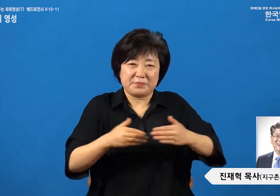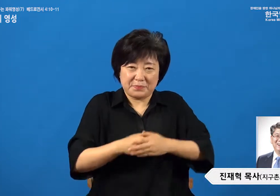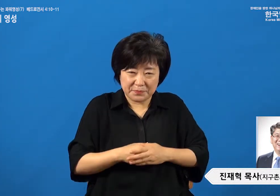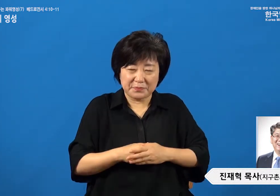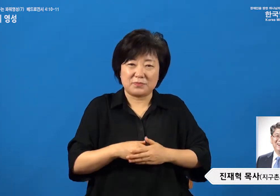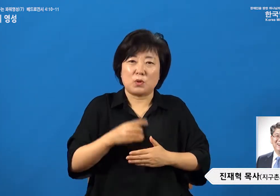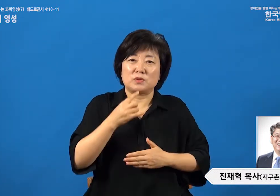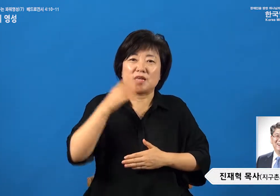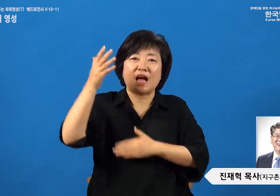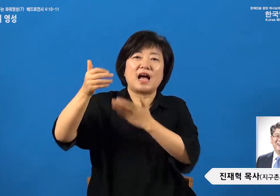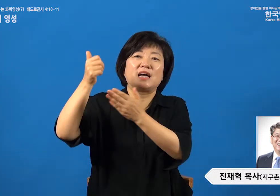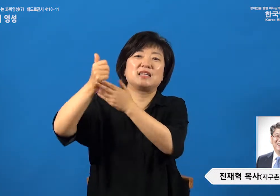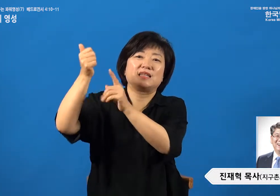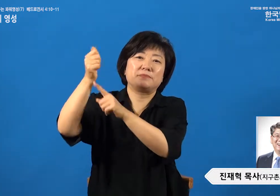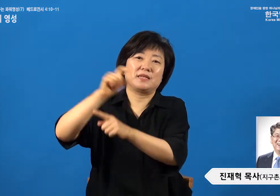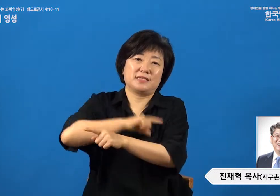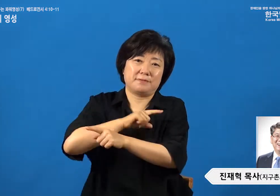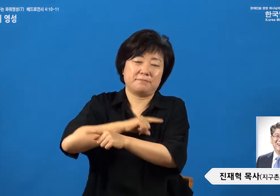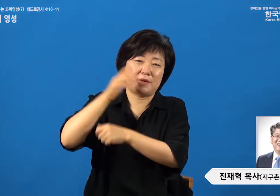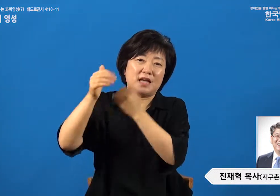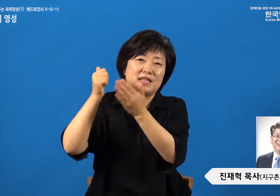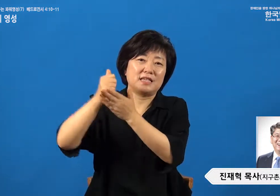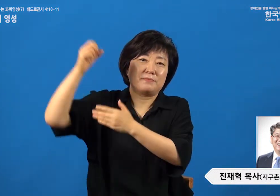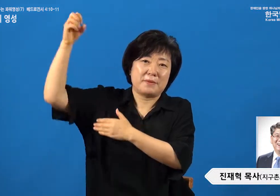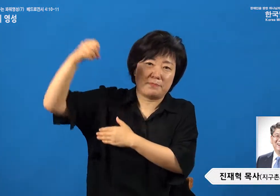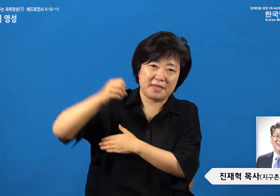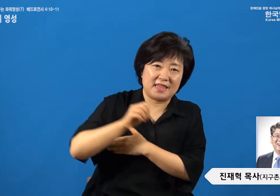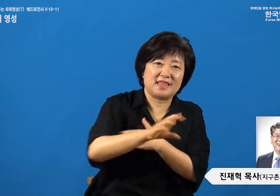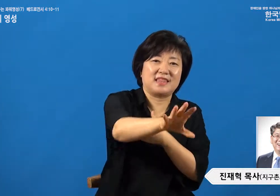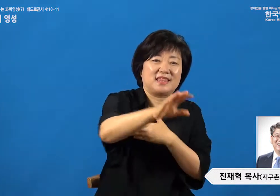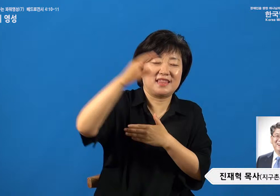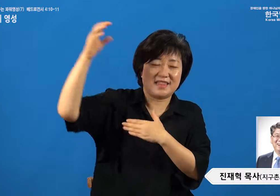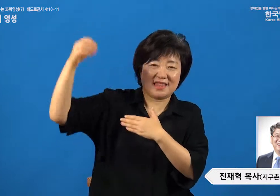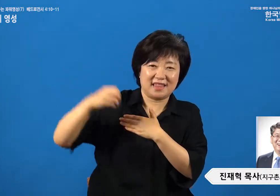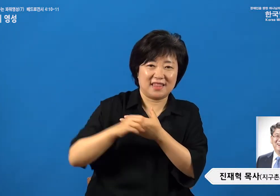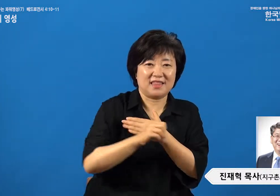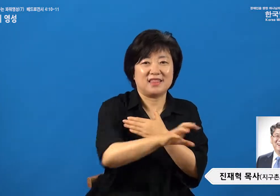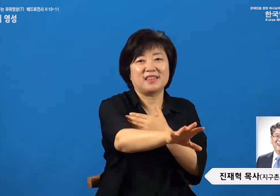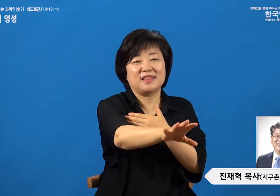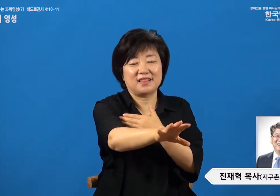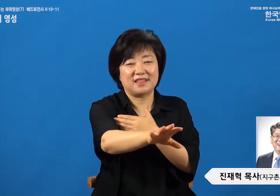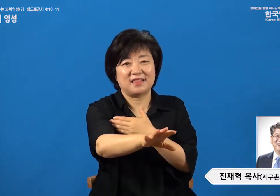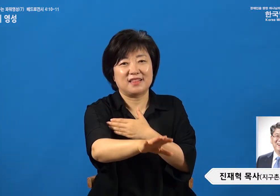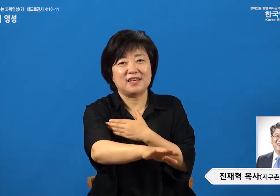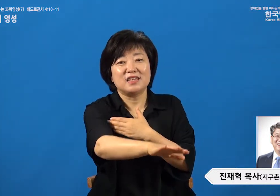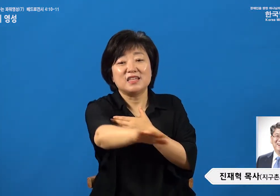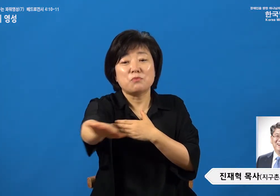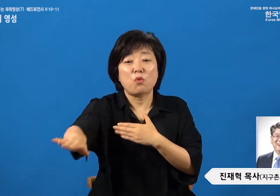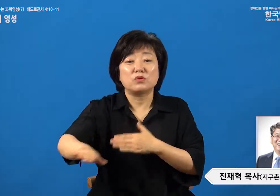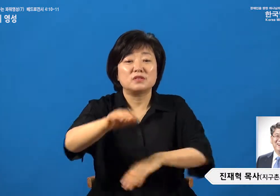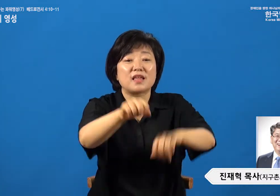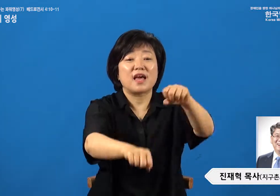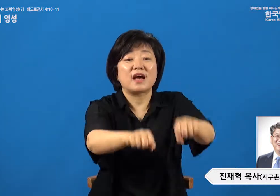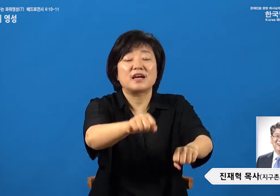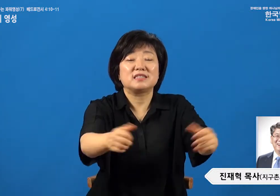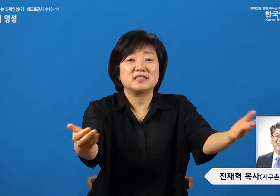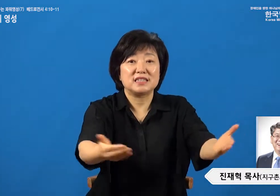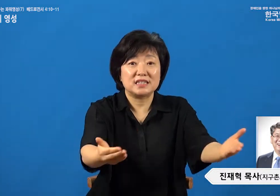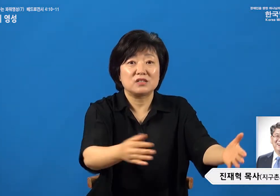하나님의 이름이, 하나님의 빛이 비추도록. 그래서 이 모든 것들을 통해